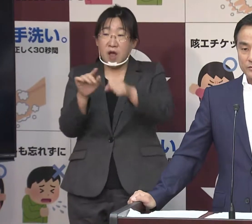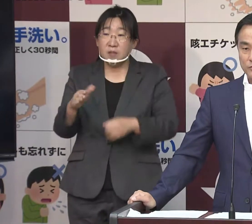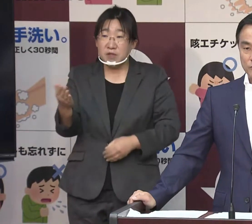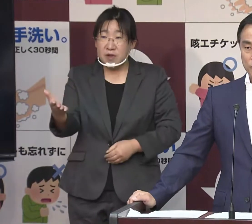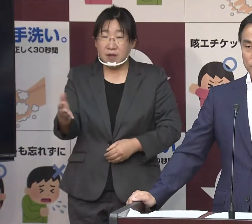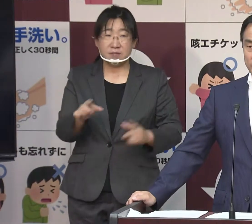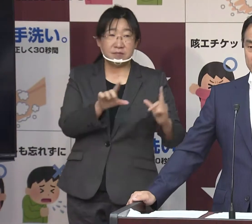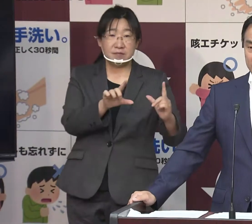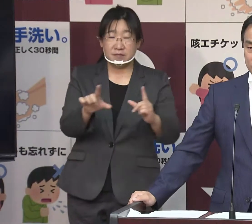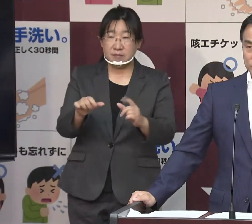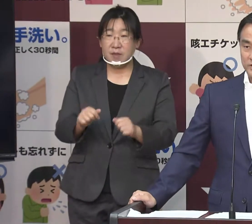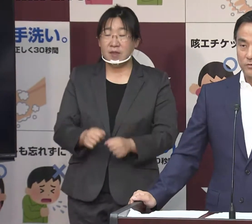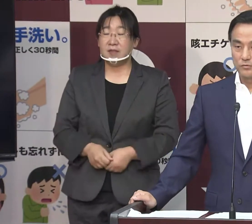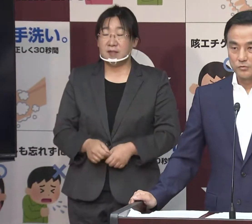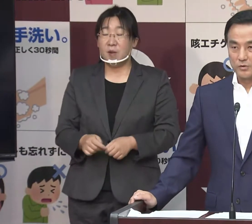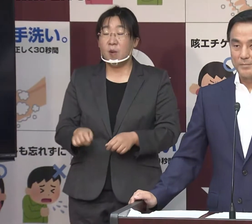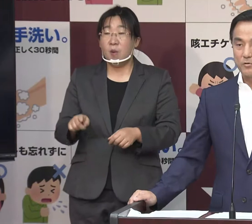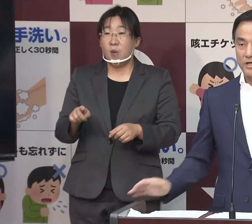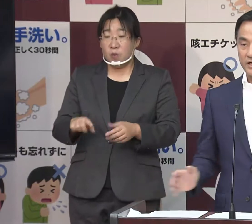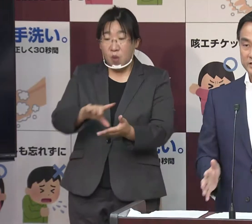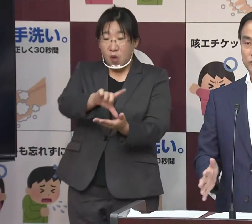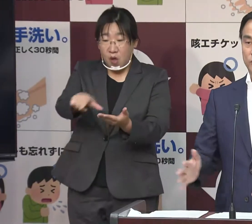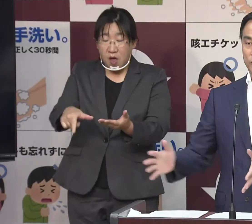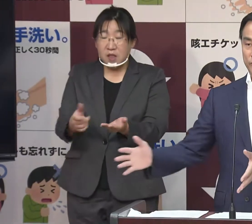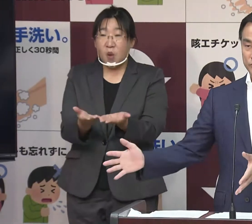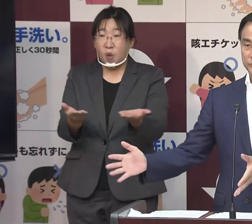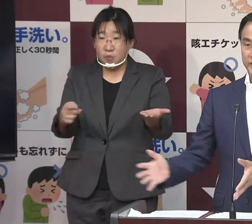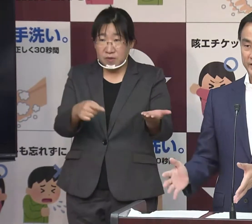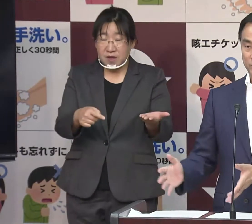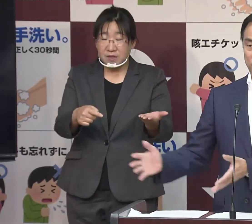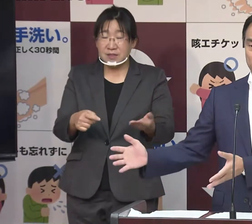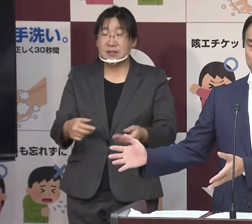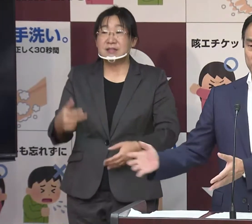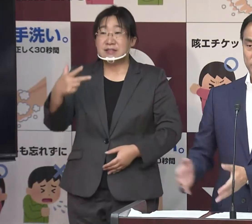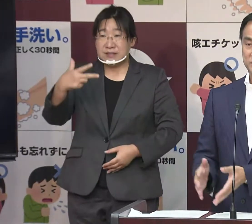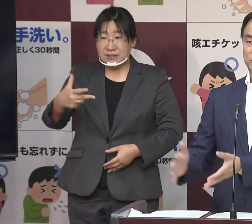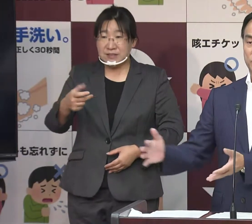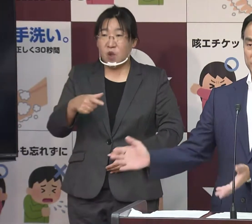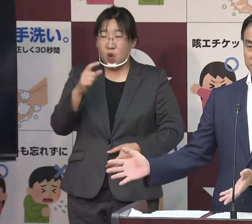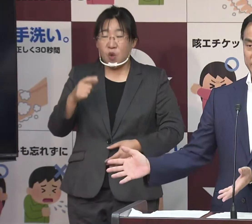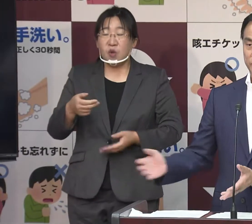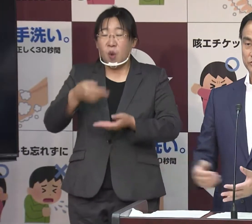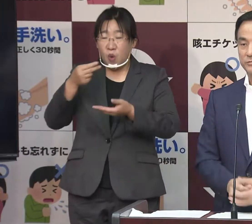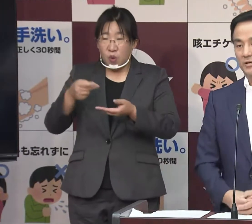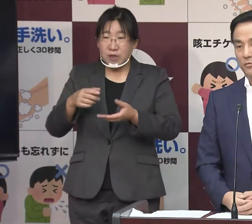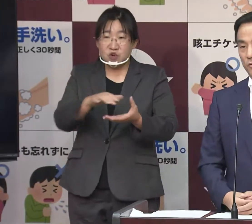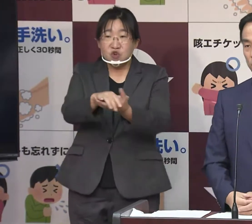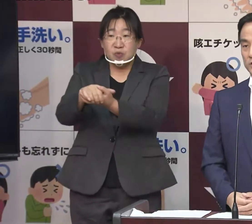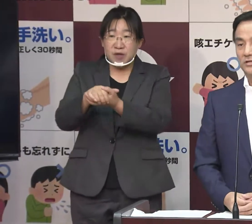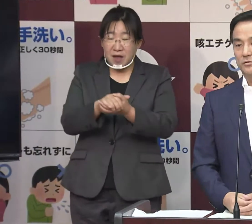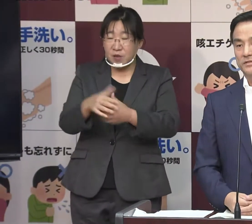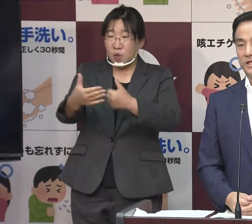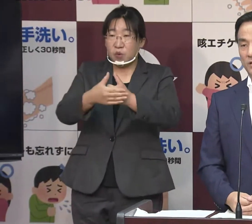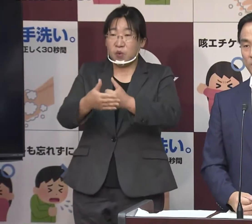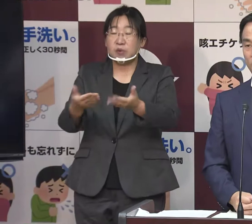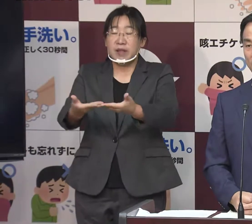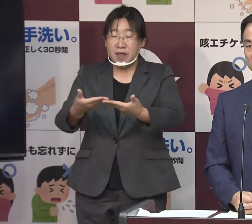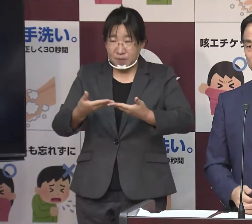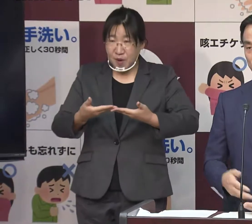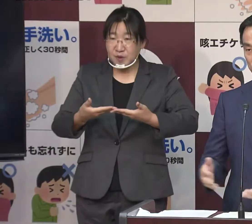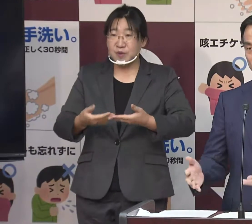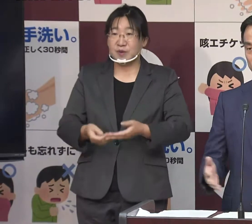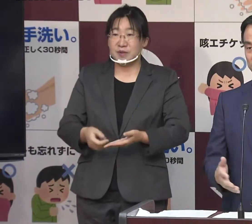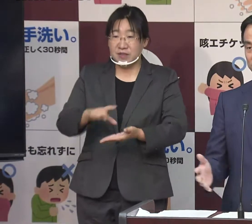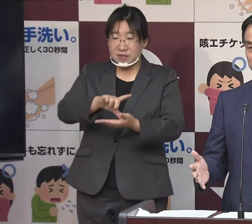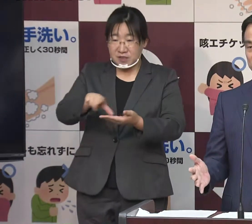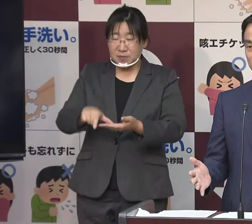ですね、このエリアのお店のこととか、まあ、これは市の料金組合にもこの地元のですね、料金組合にもご協力いただいておりますけれども、まあ、地元